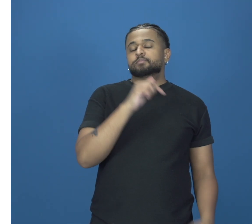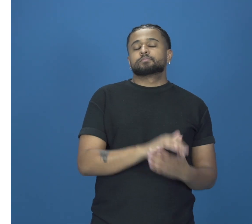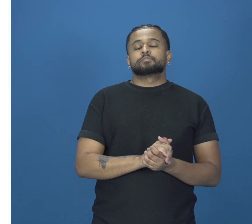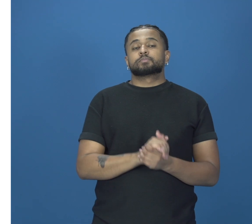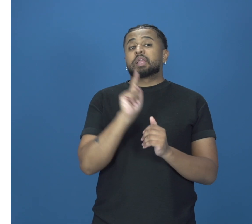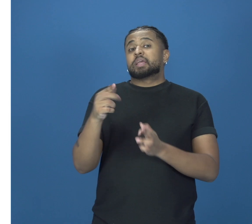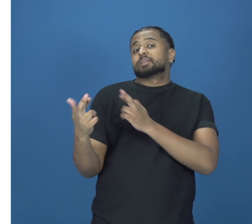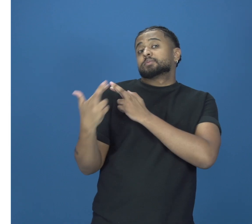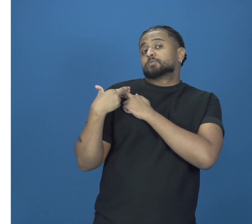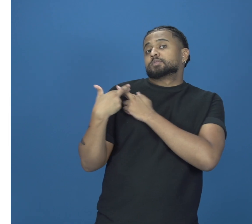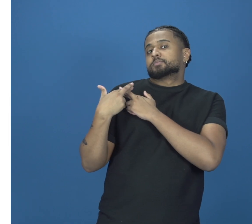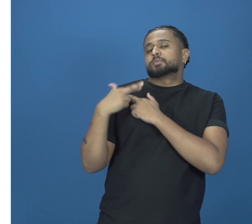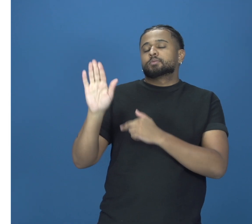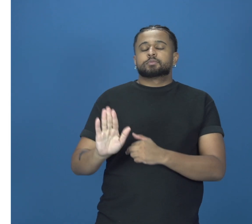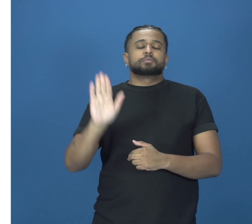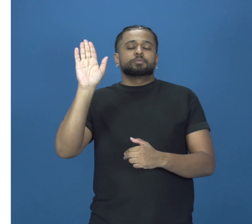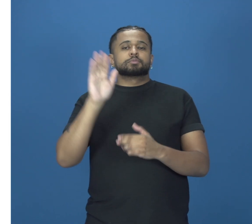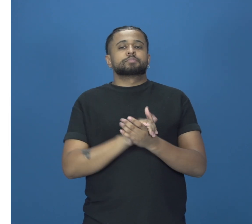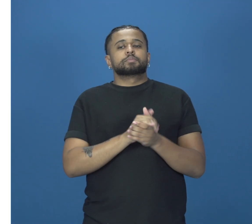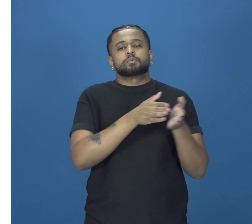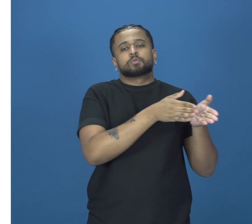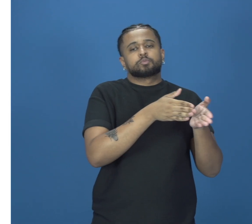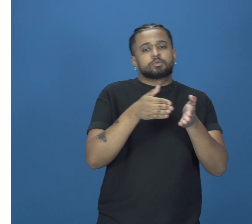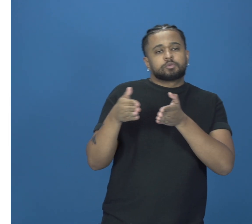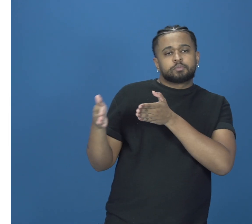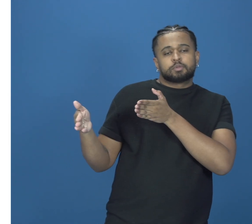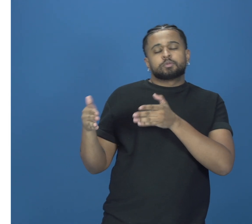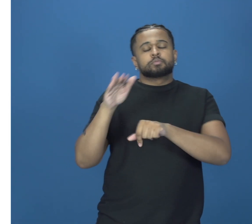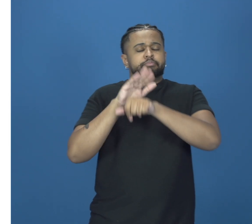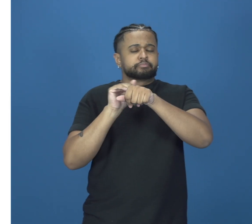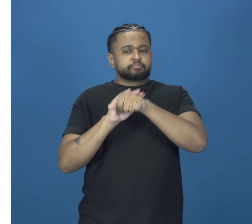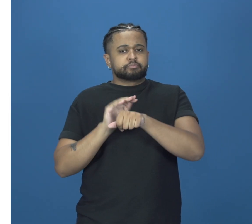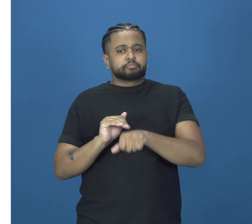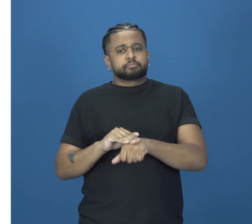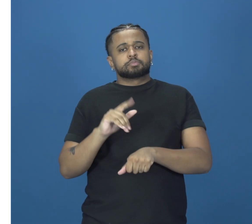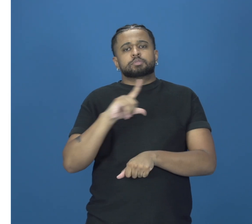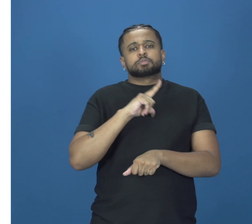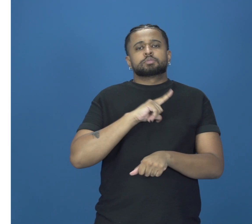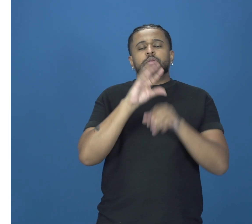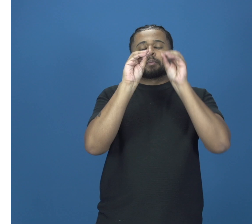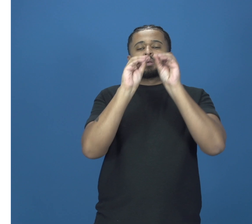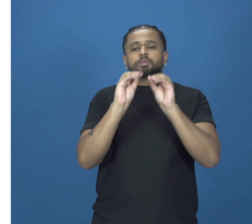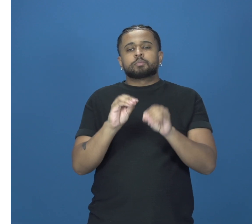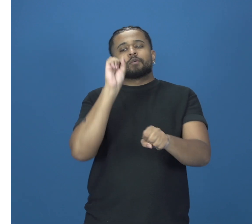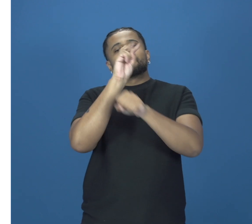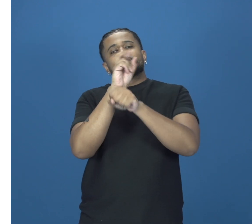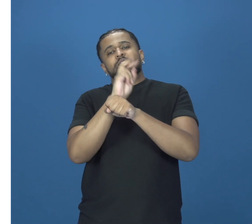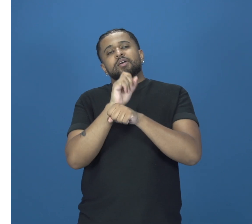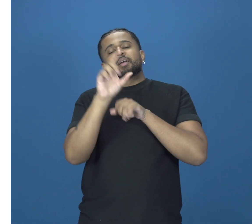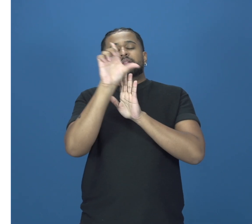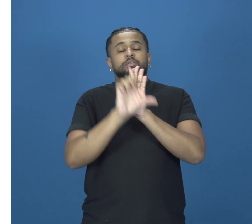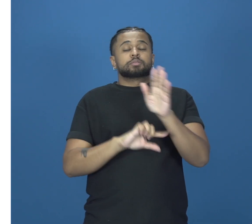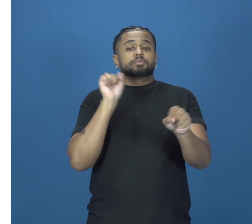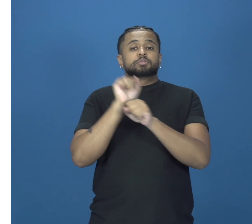11.7. É de responsabilidade do candidato o acompanhamento das convocações efetuadas para preenchimento das vagas em lista